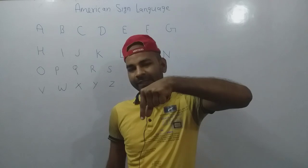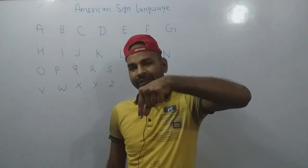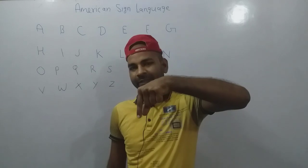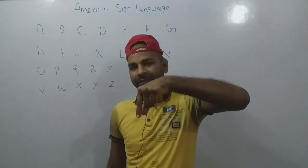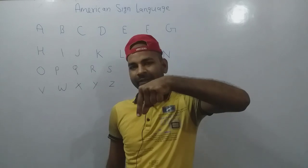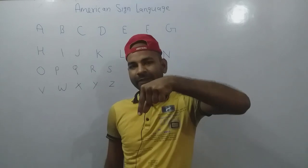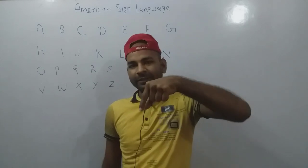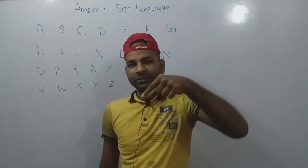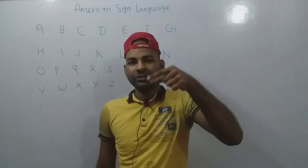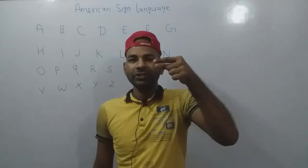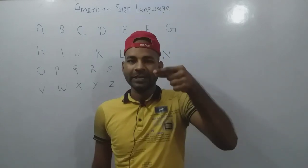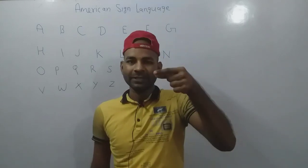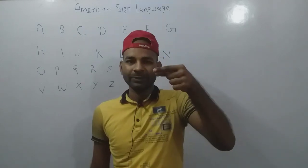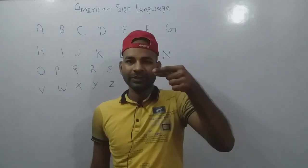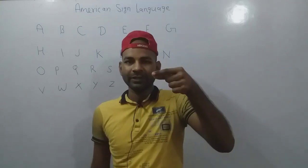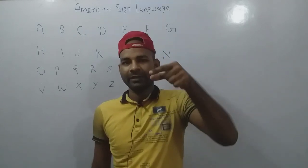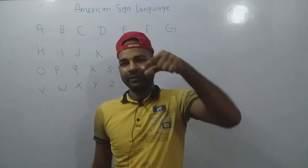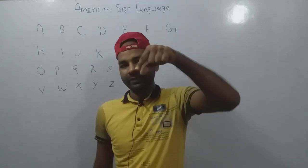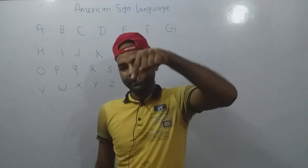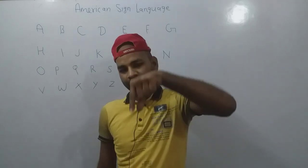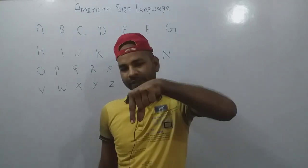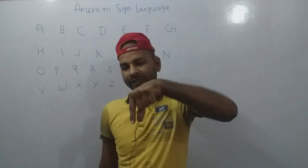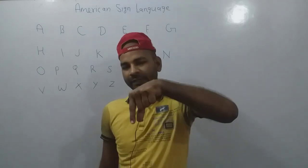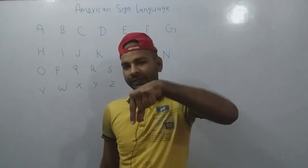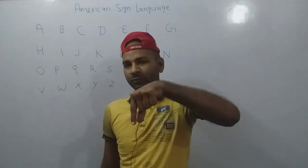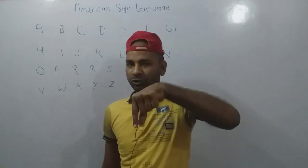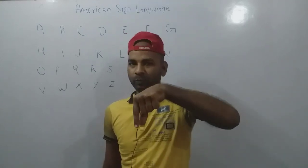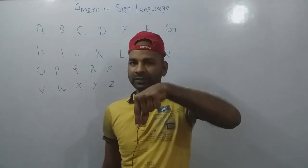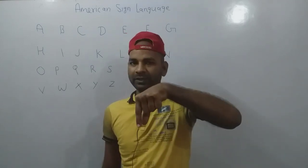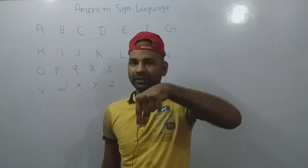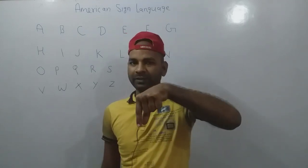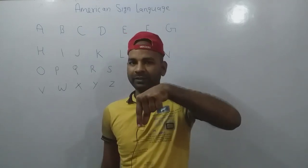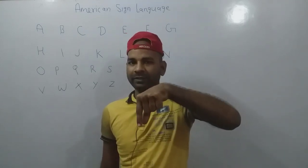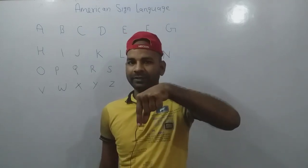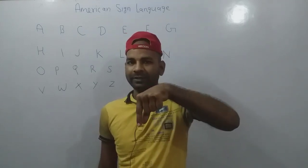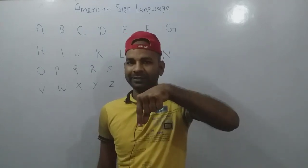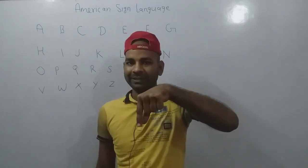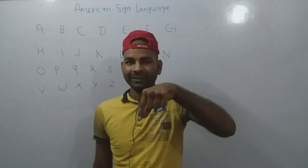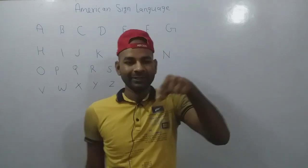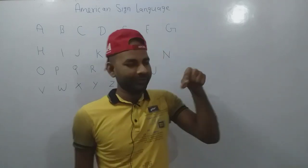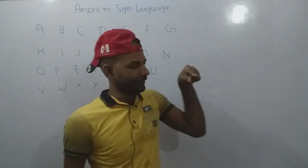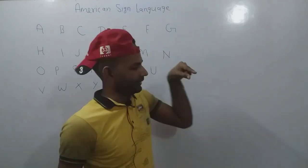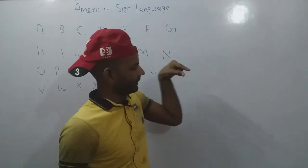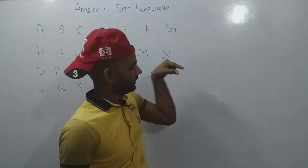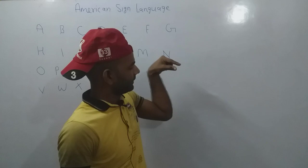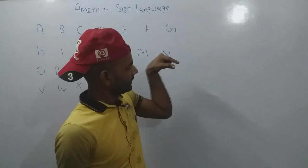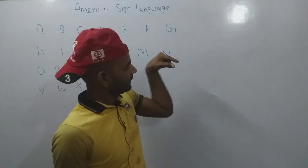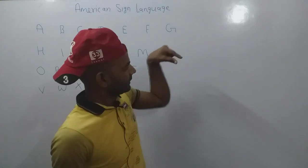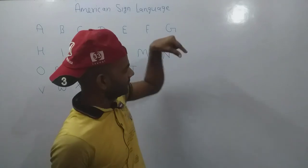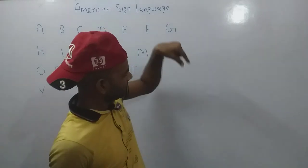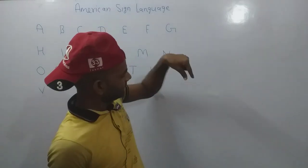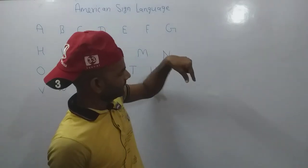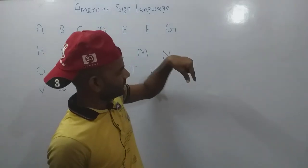से। G ऐसे बनता है और ऐसे कर देंगे तो Q बन जाएगा। ठीक है, ये ऐसे होगा